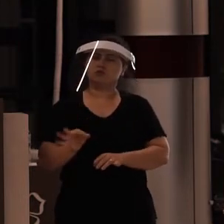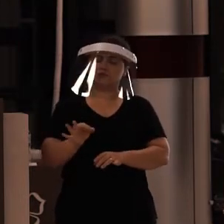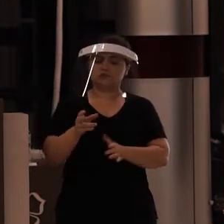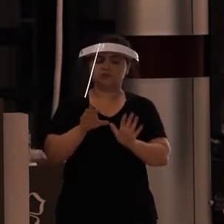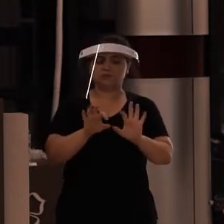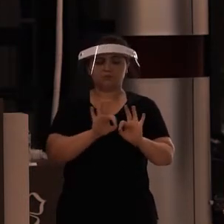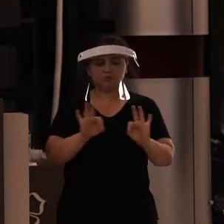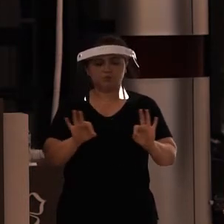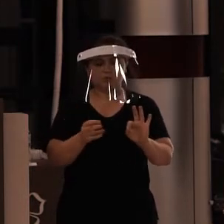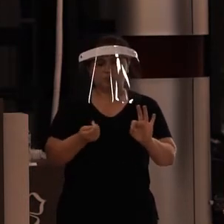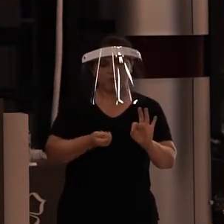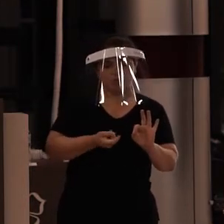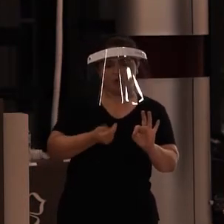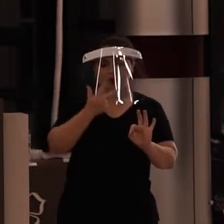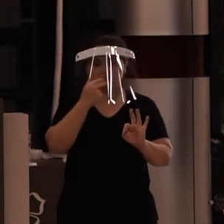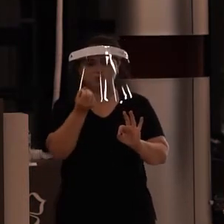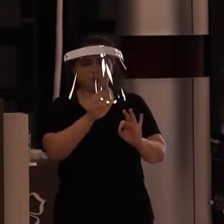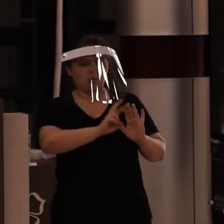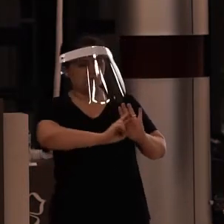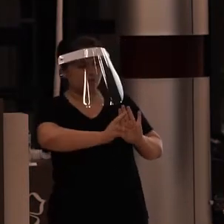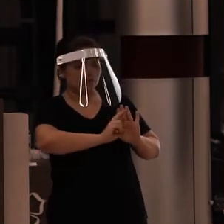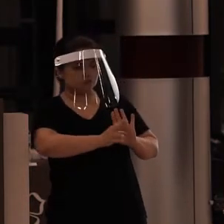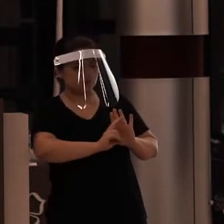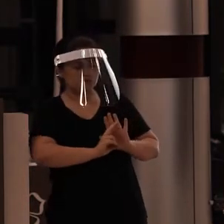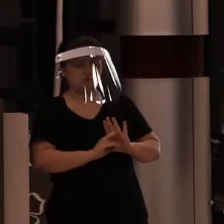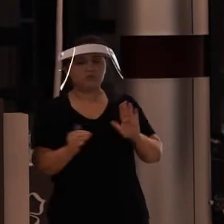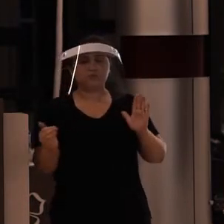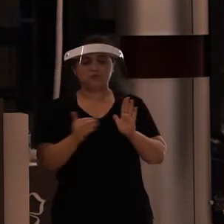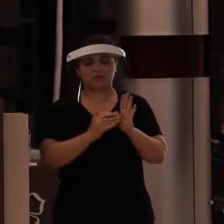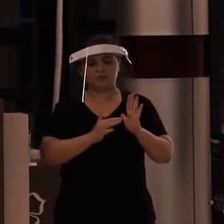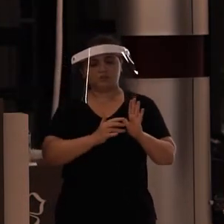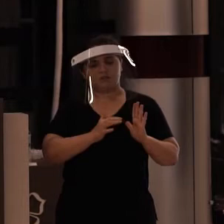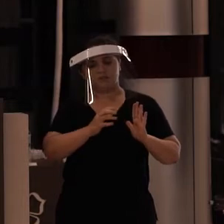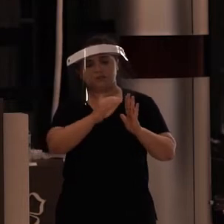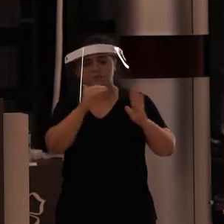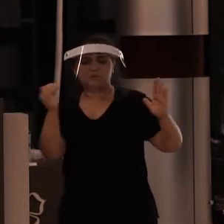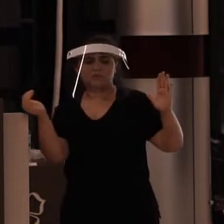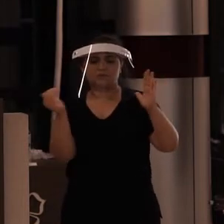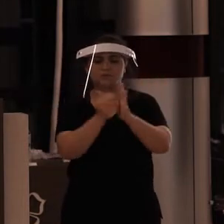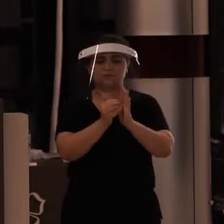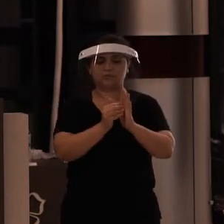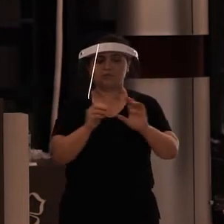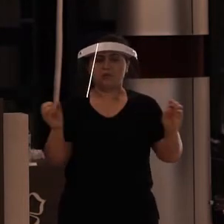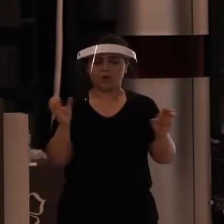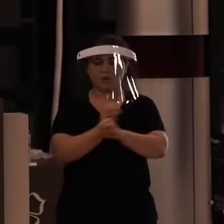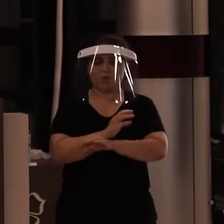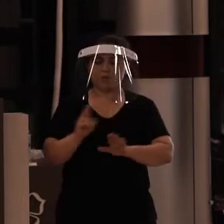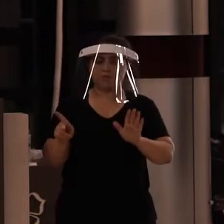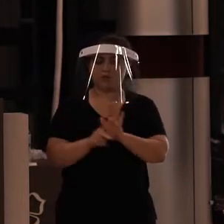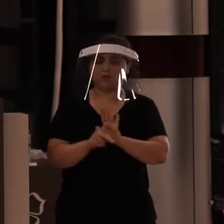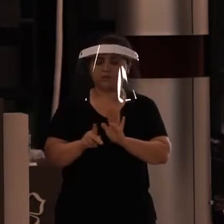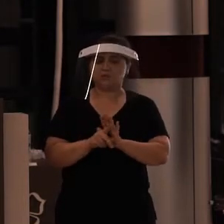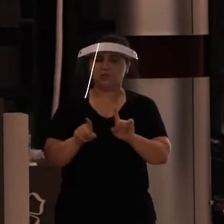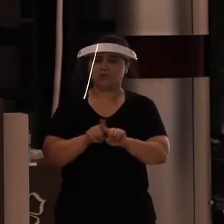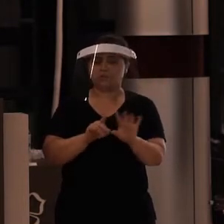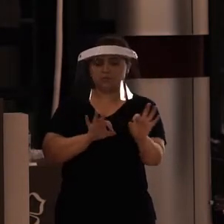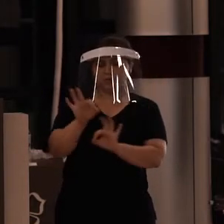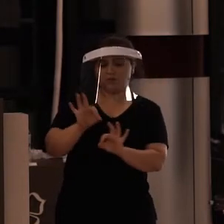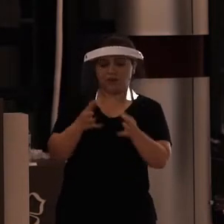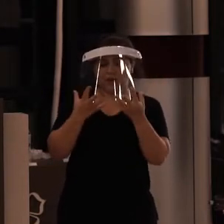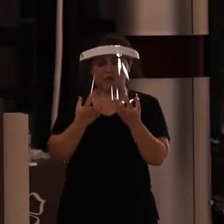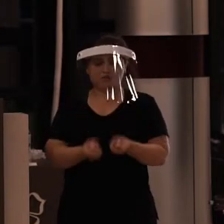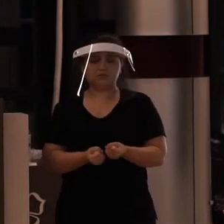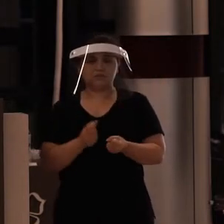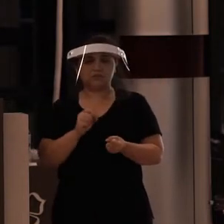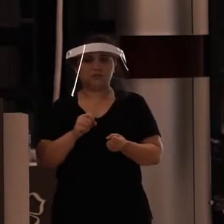componente similar ou de referência. A temperatura máxima refere ao valor absoluto da temperatura máxima corrigida aceitável